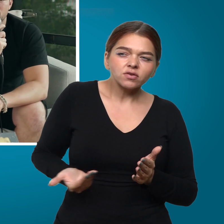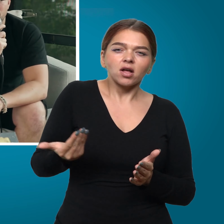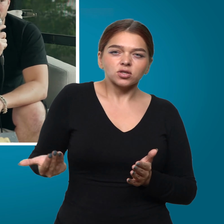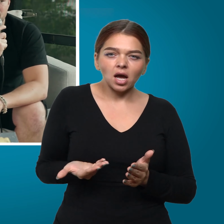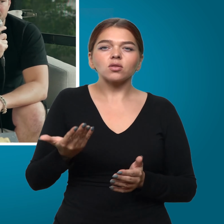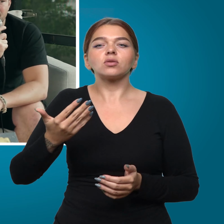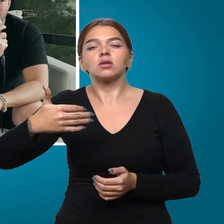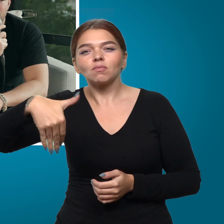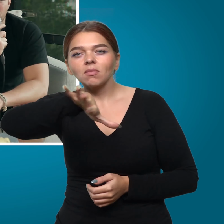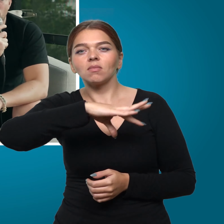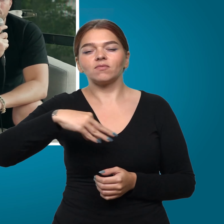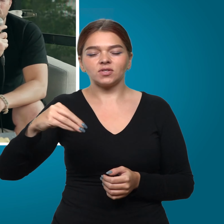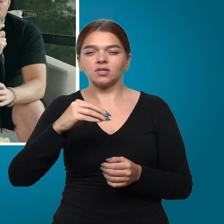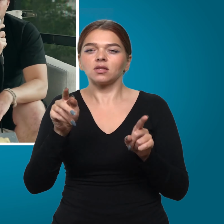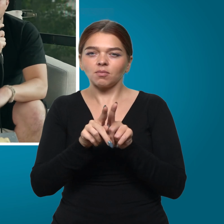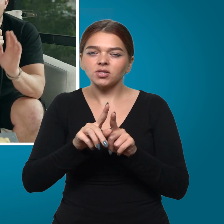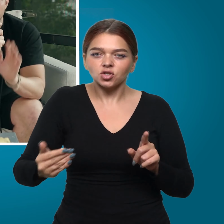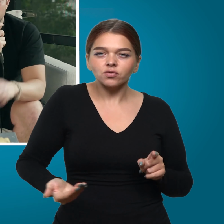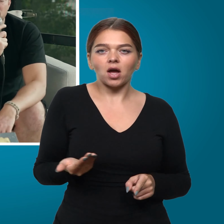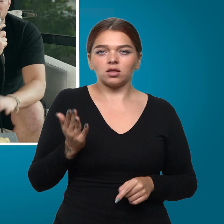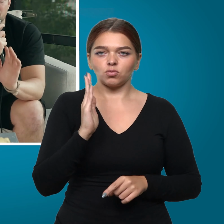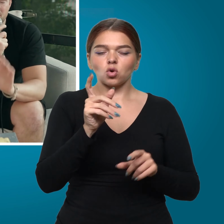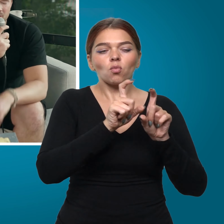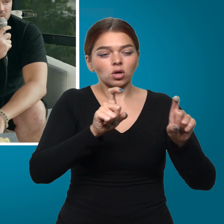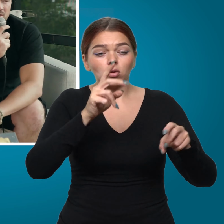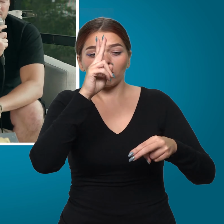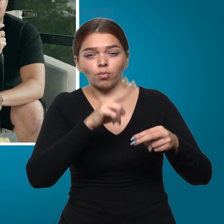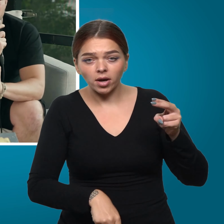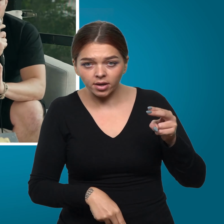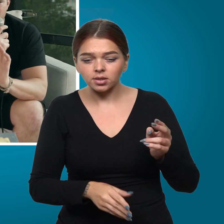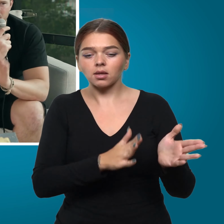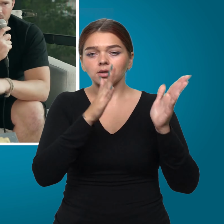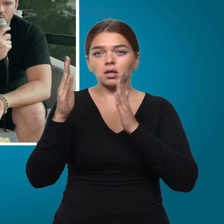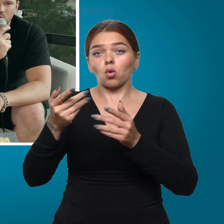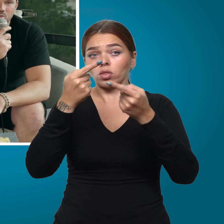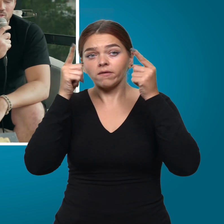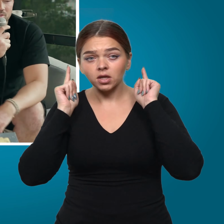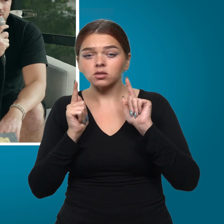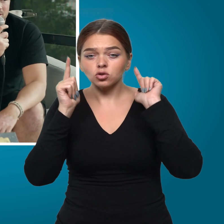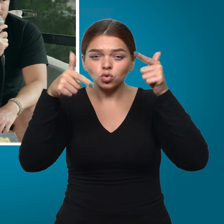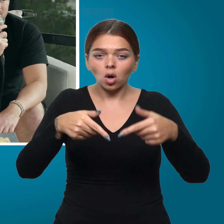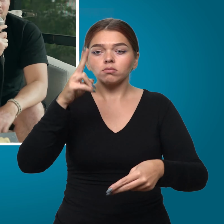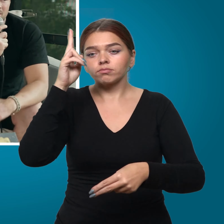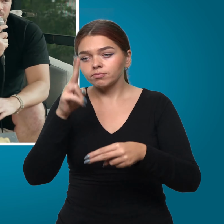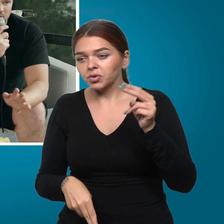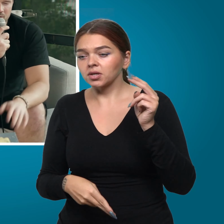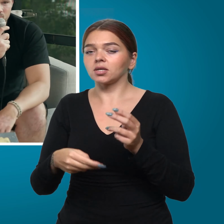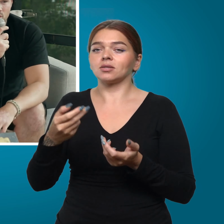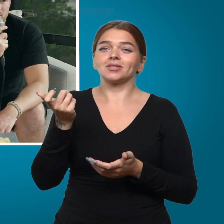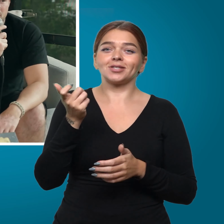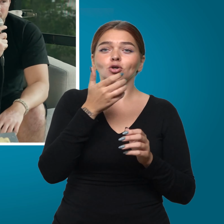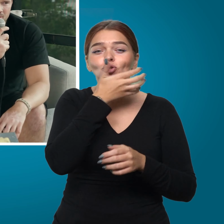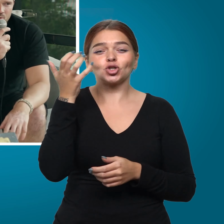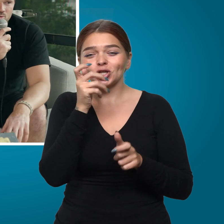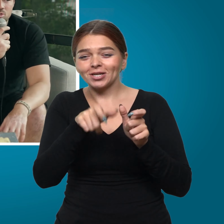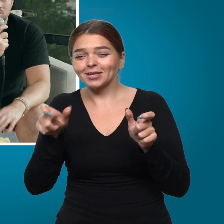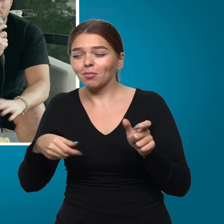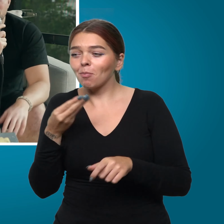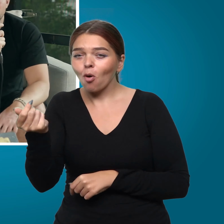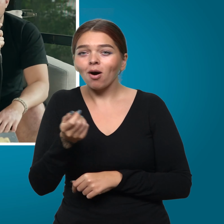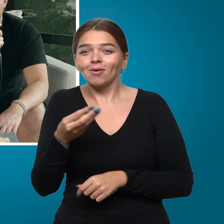išgyvensim ir mes. O paskui, baigus mokyklą, prasideda kitas etapas, dar baigėt kokį universitetą, pradedat mokėti sąskaitas